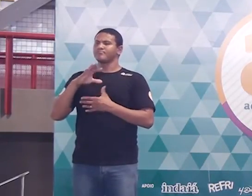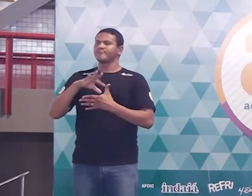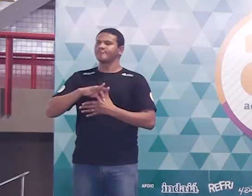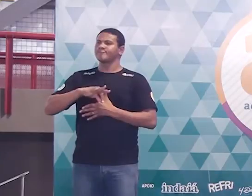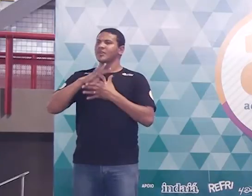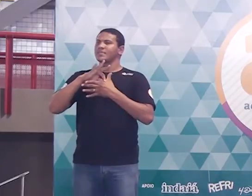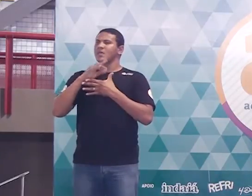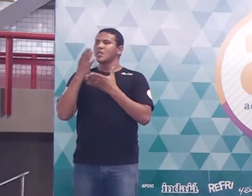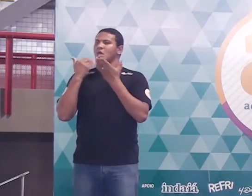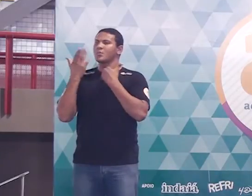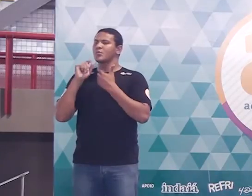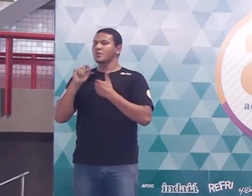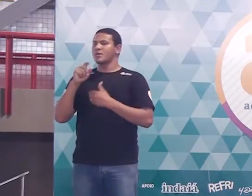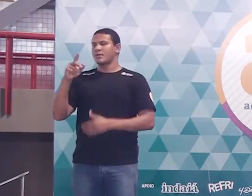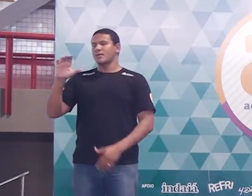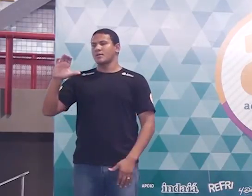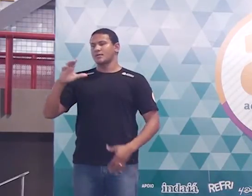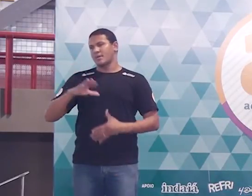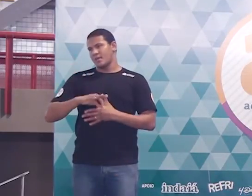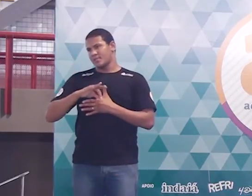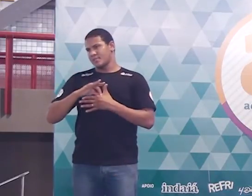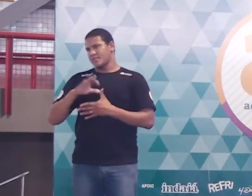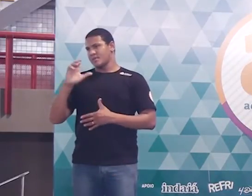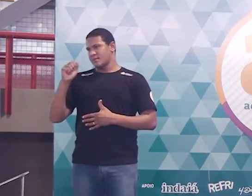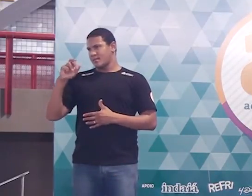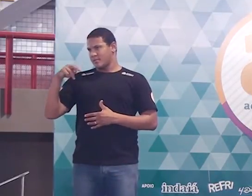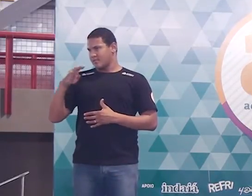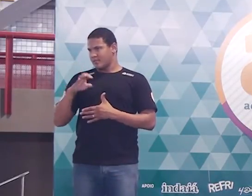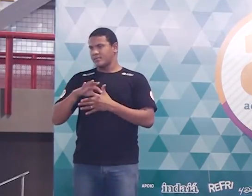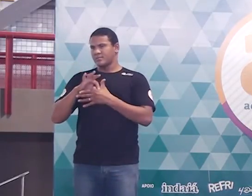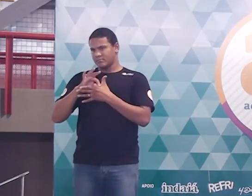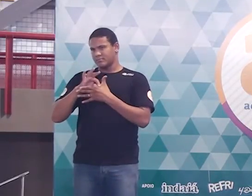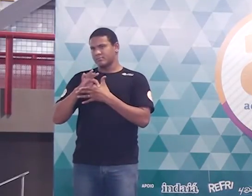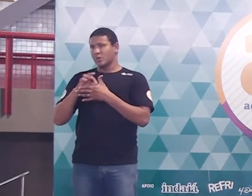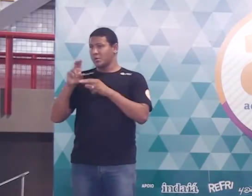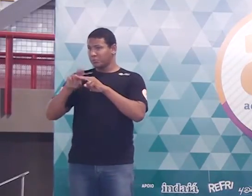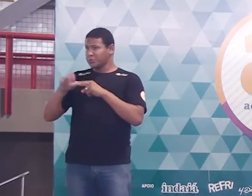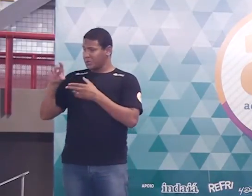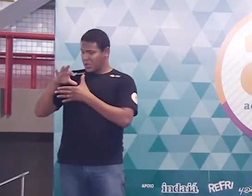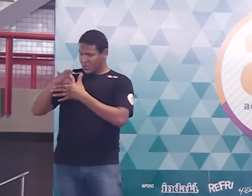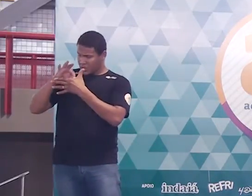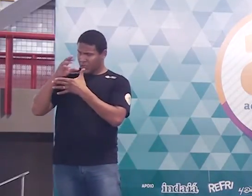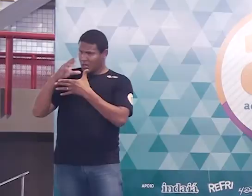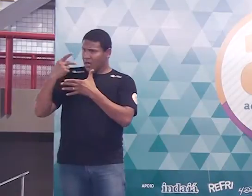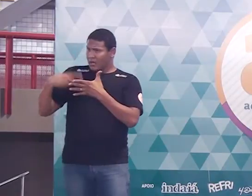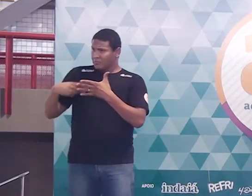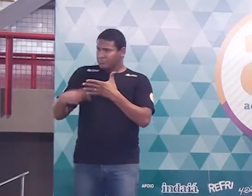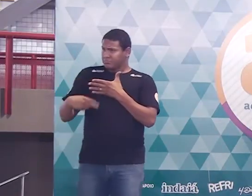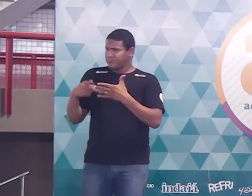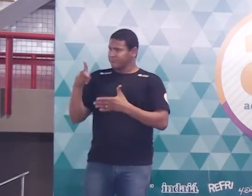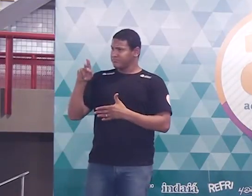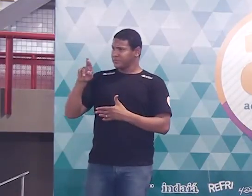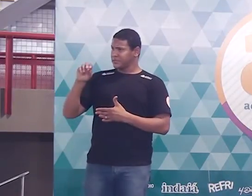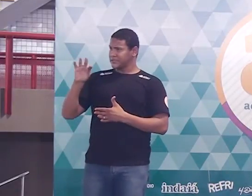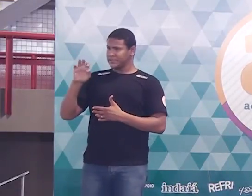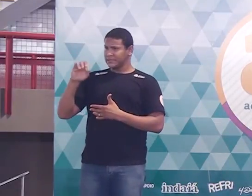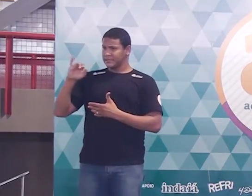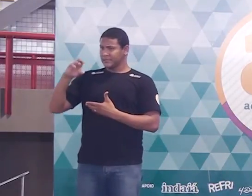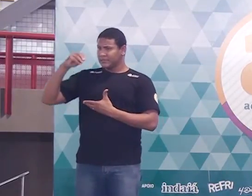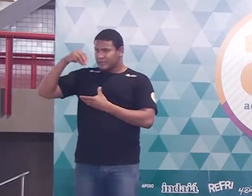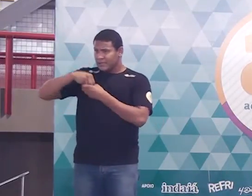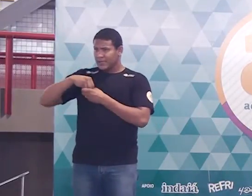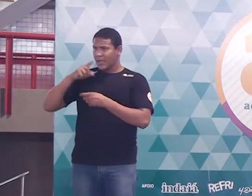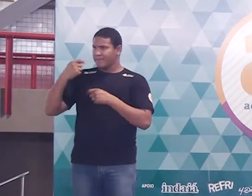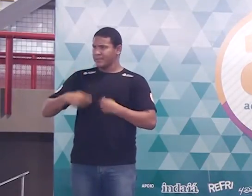na alimentação? Carne. Como a gente passou a consumir muita carne, muita proteína, teve que produzir mais. Então